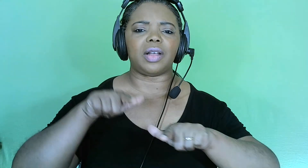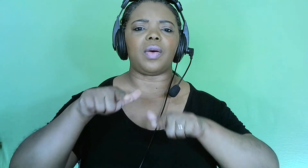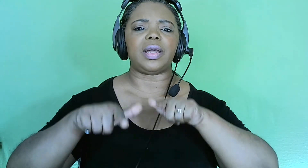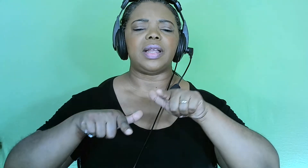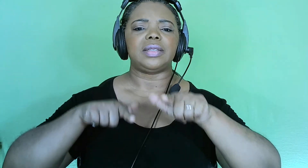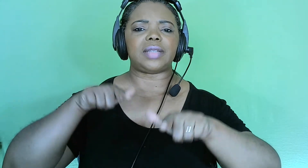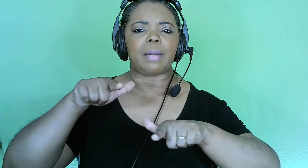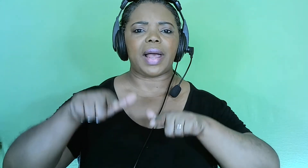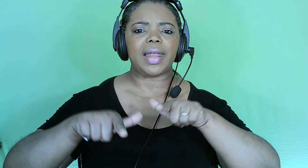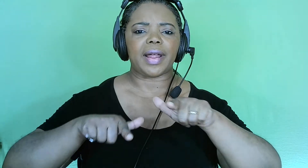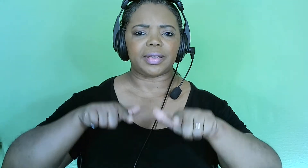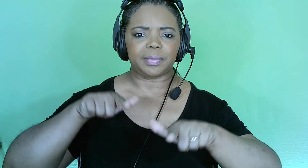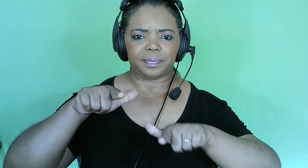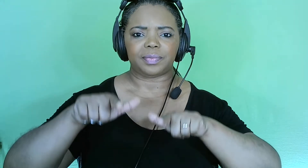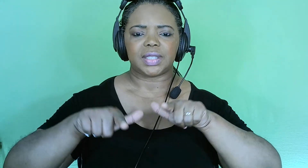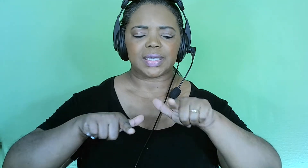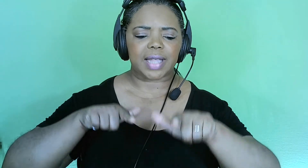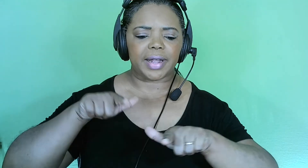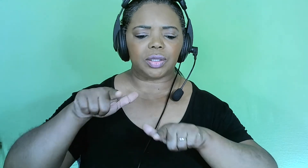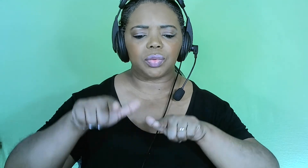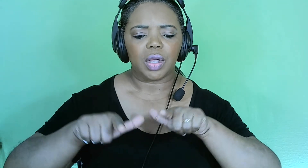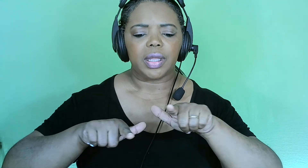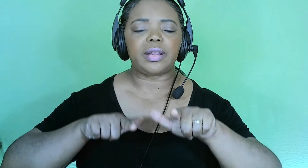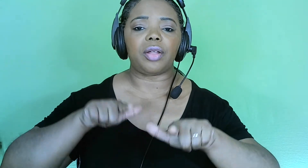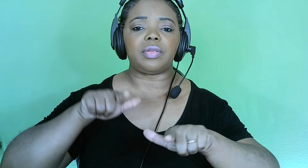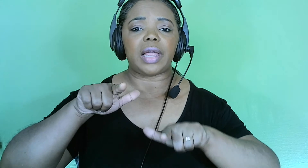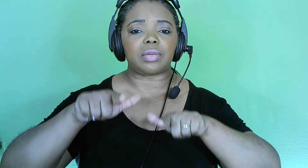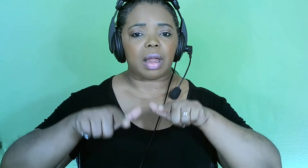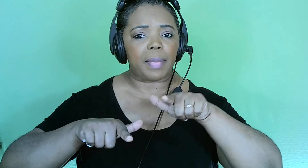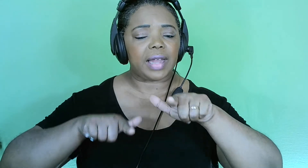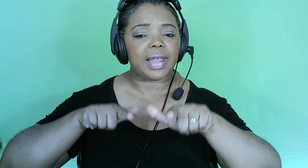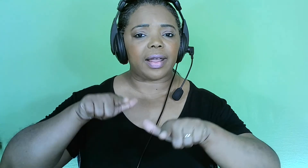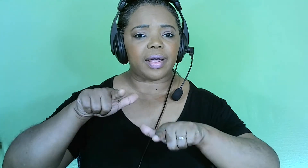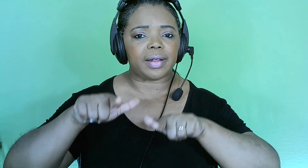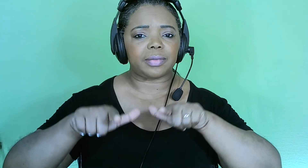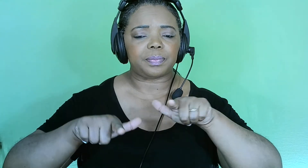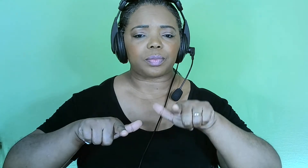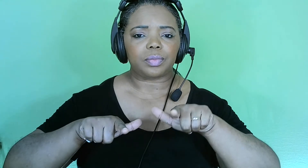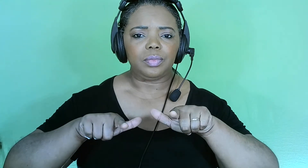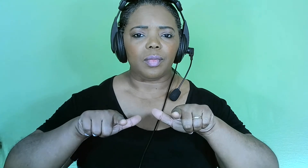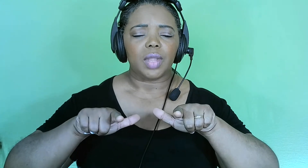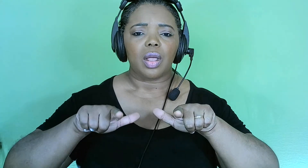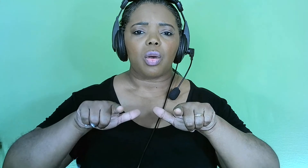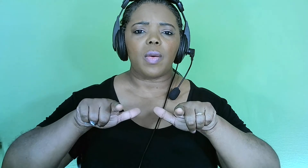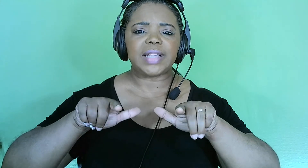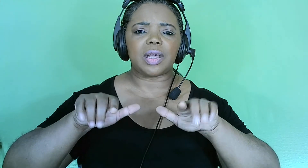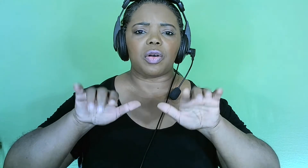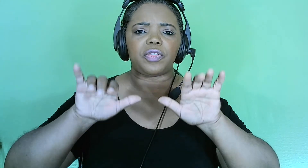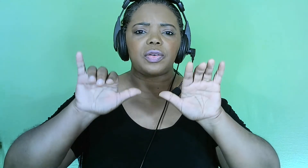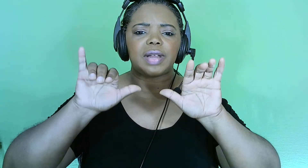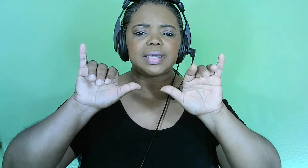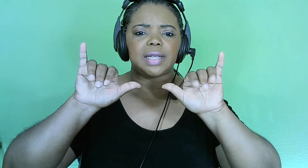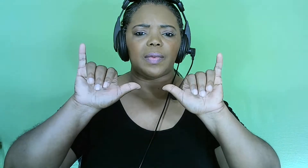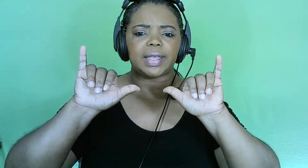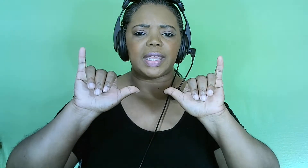olha, trabalhar, certo? Então, eu tenho trabalhar. Com essa configuração aqui,